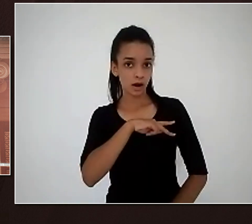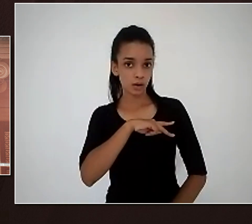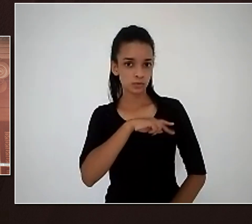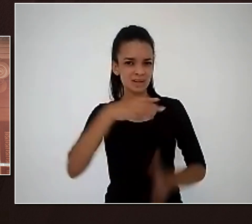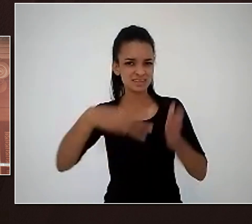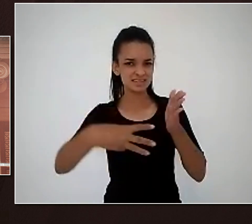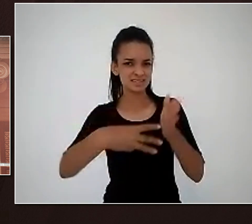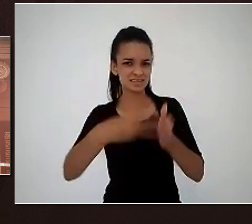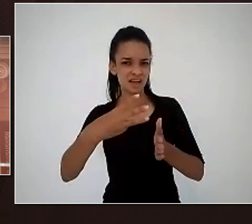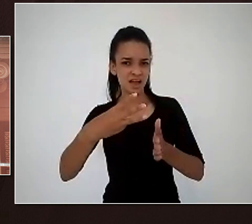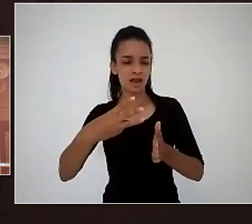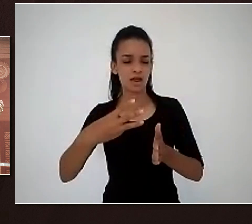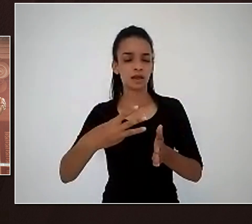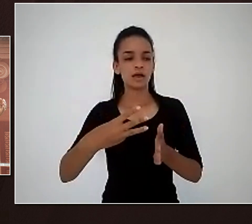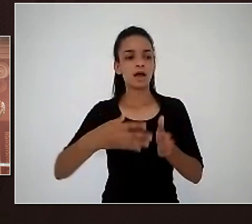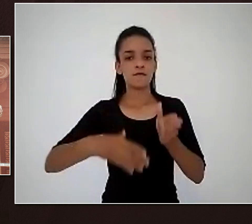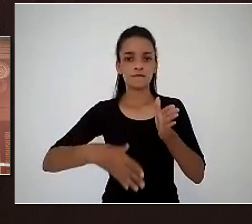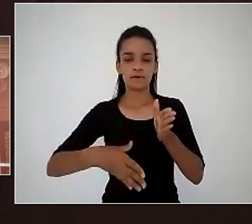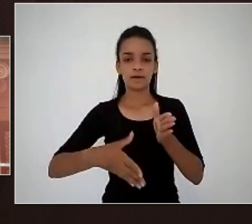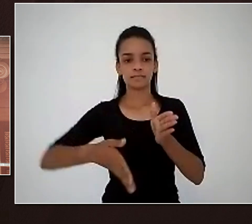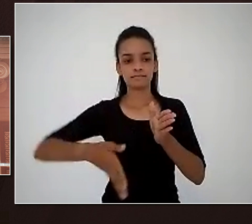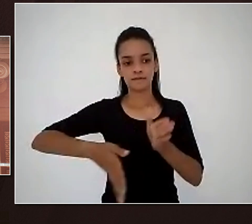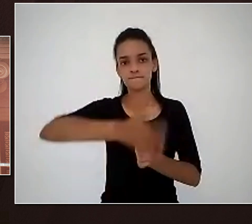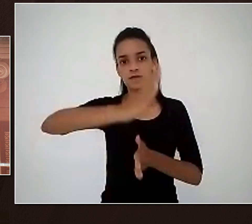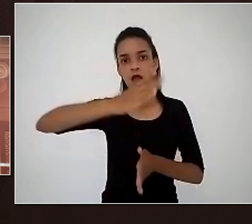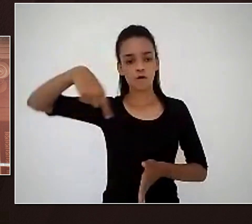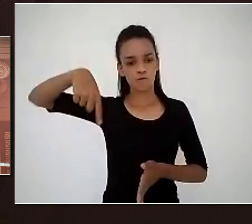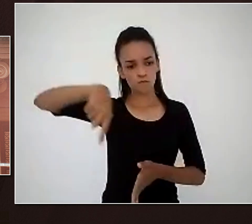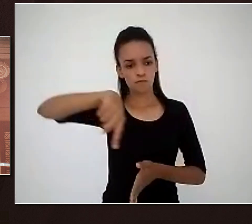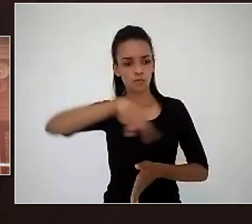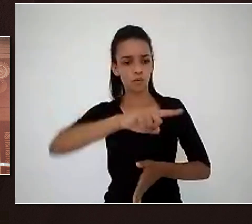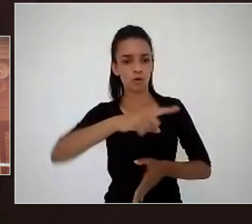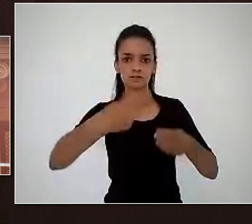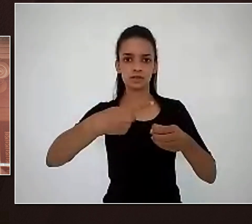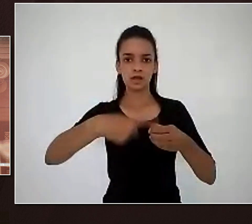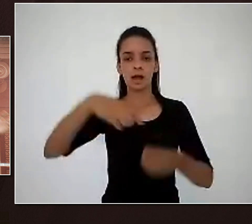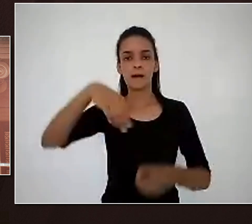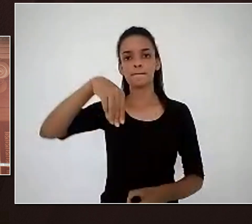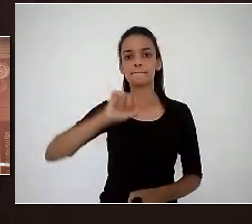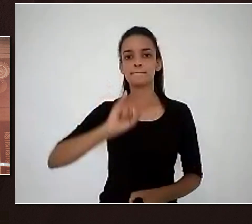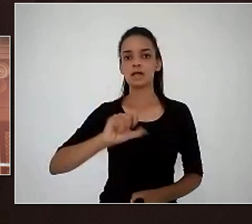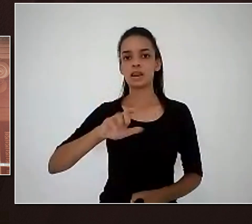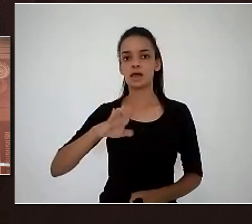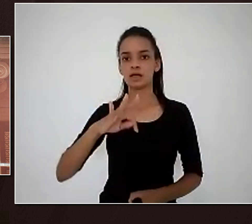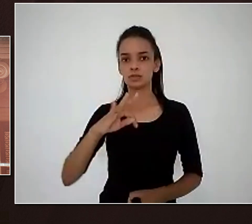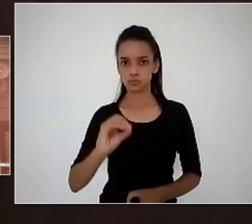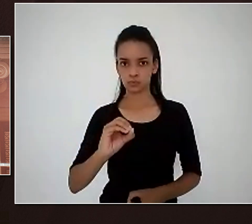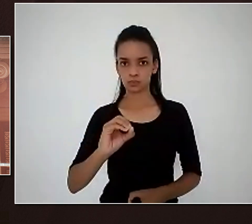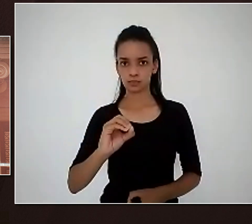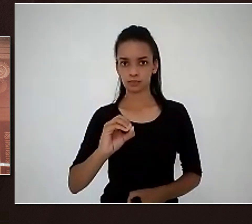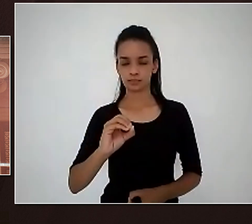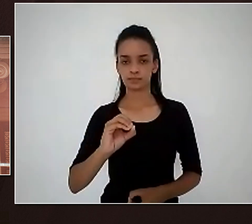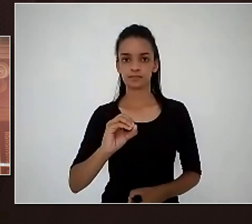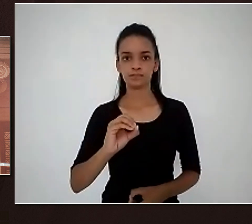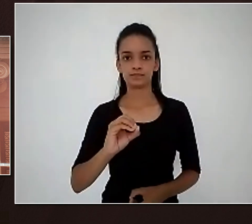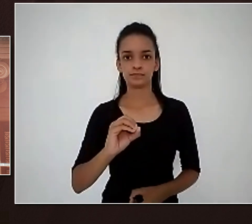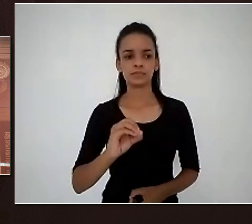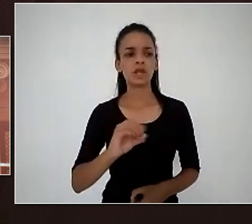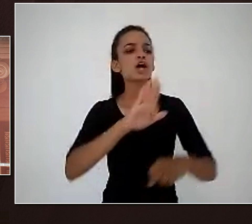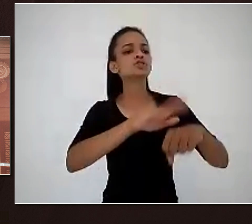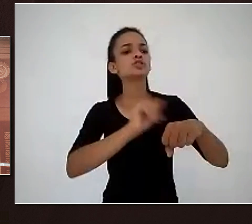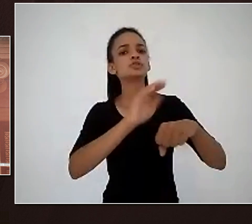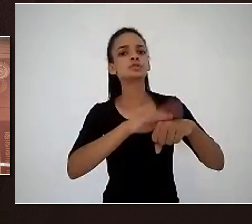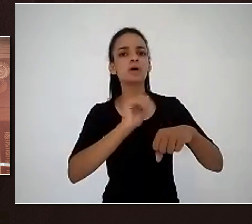Mileto, né, ele não quis perder tempo entrando para Éfeso, passou por Mileto e mandou chamar